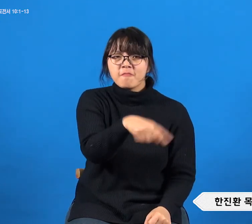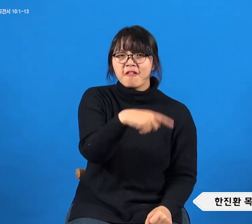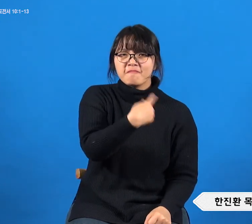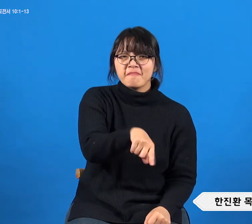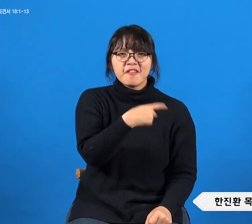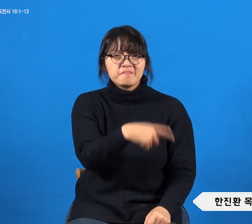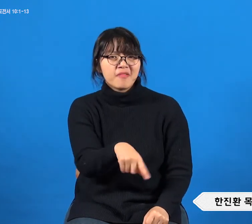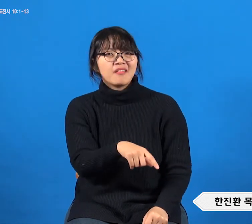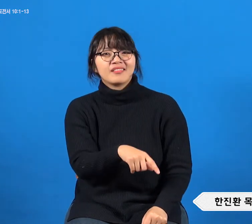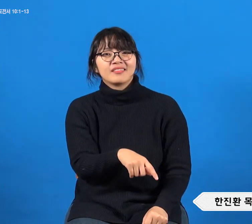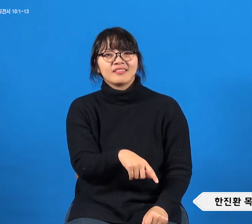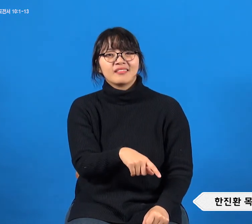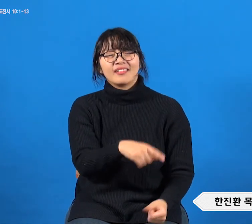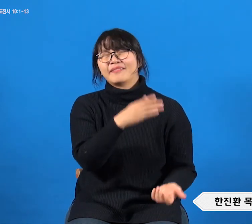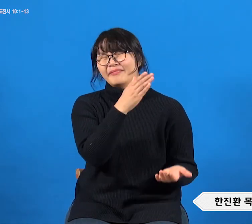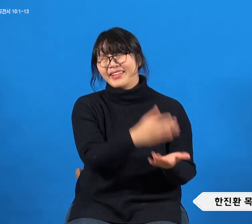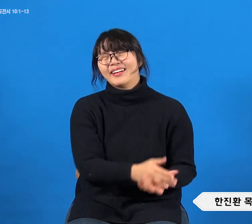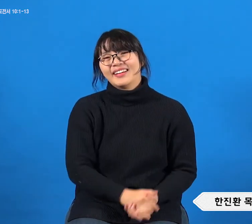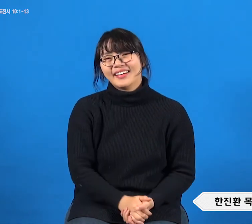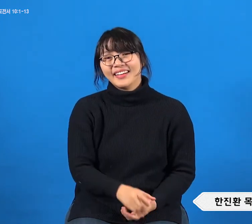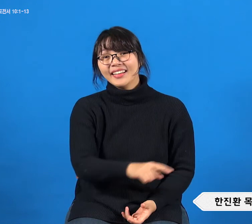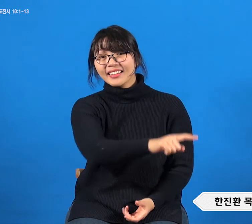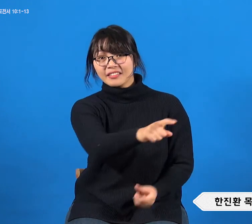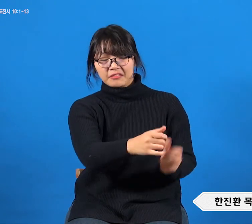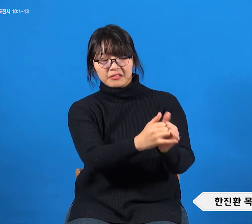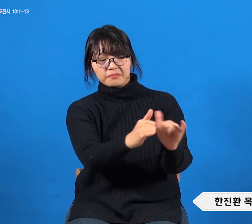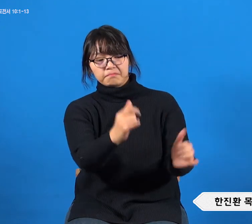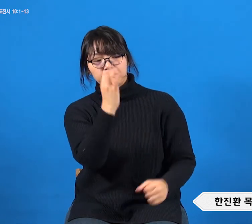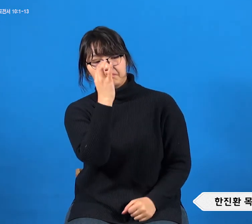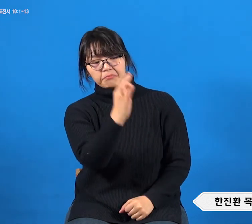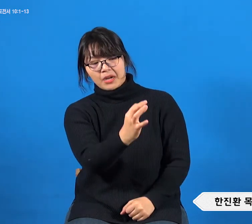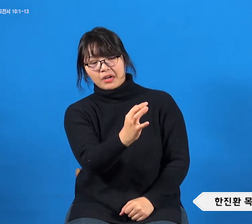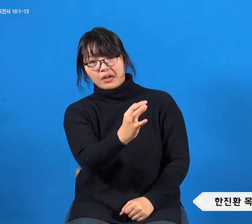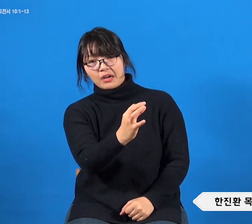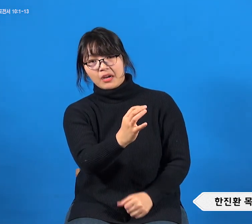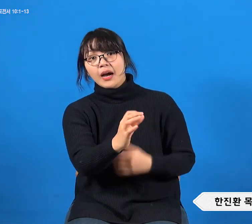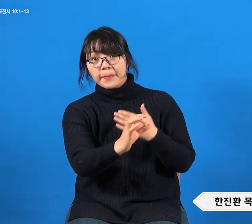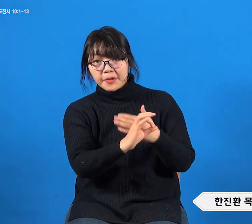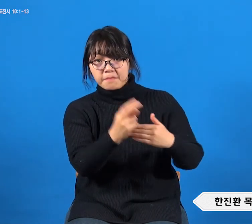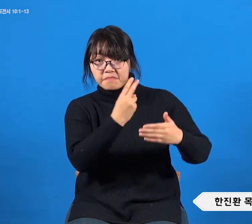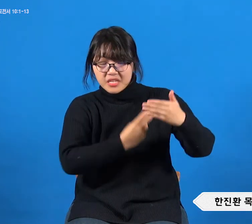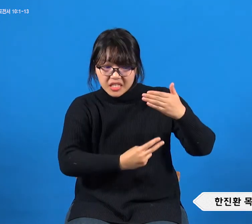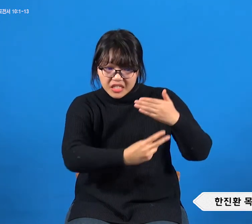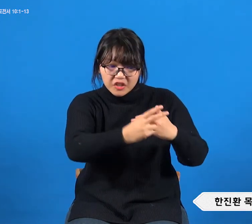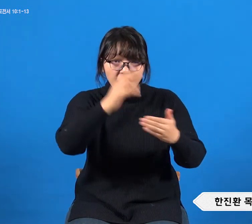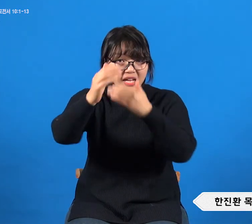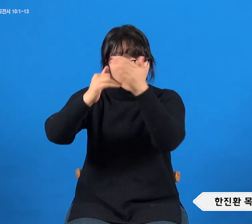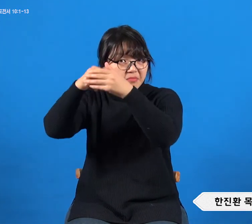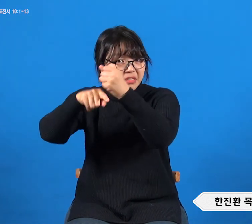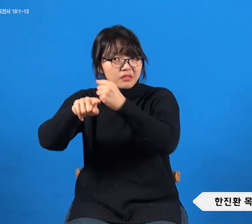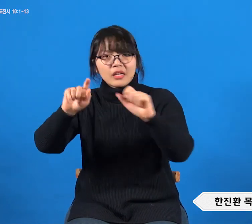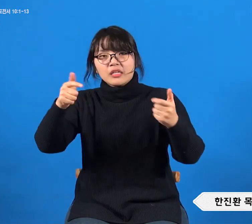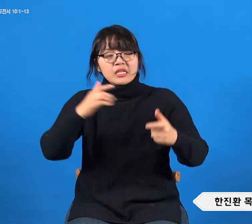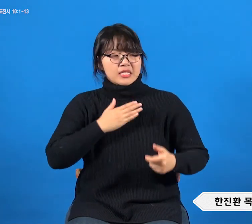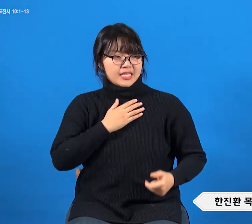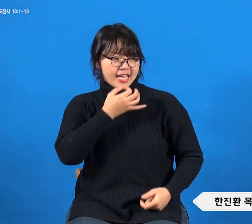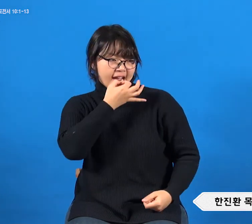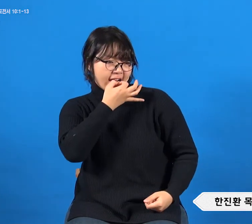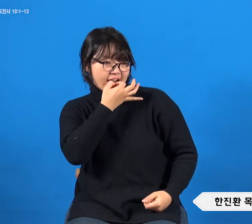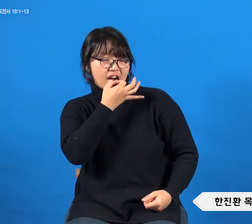어떻고 그런 사람들 가만히 보면 그 비전이 순전히 자기 인간적인 야망일 때도 많습니다.